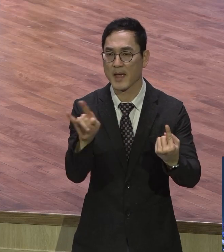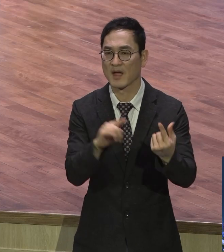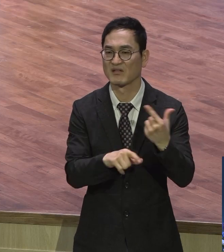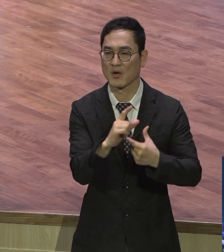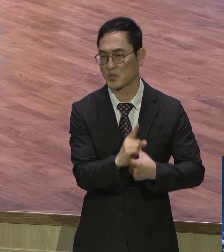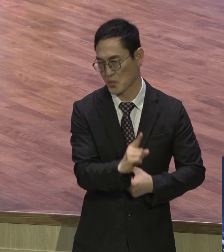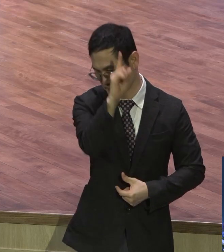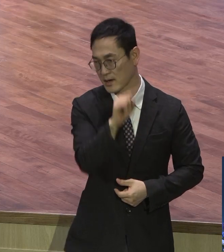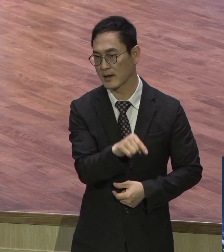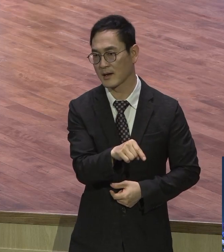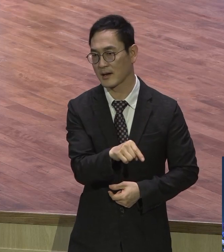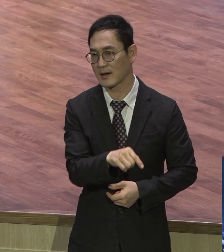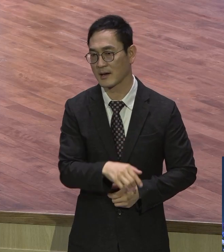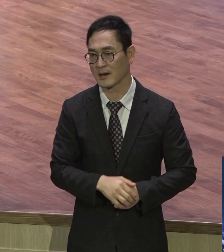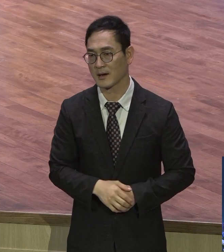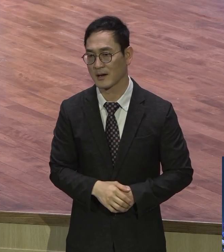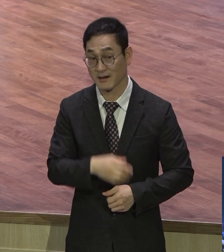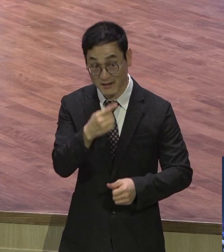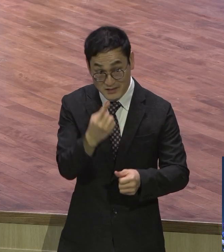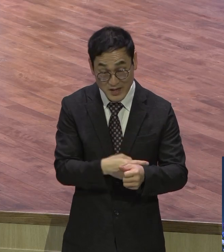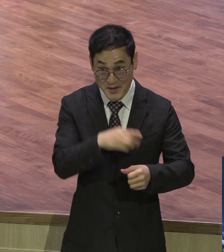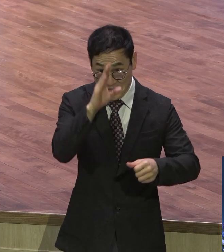거예요. 천배나. 그리 낮지요.